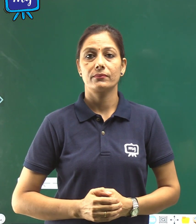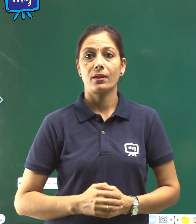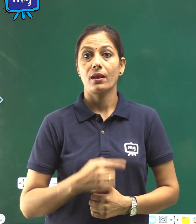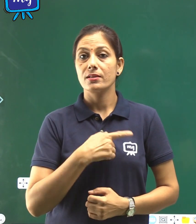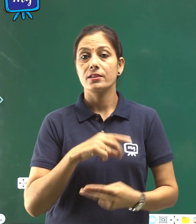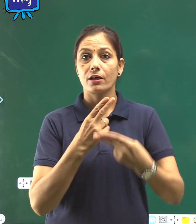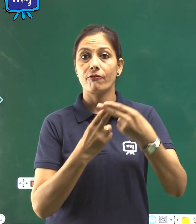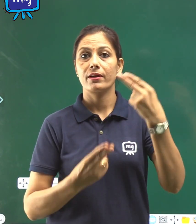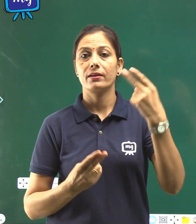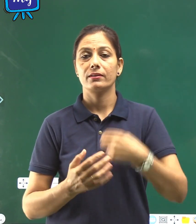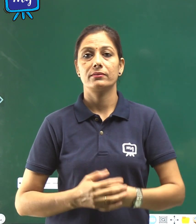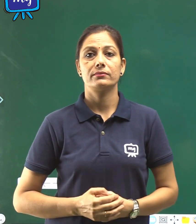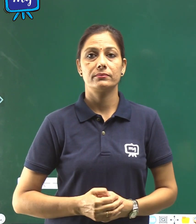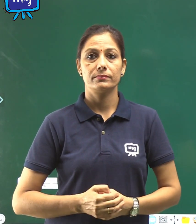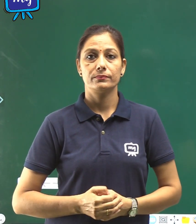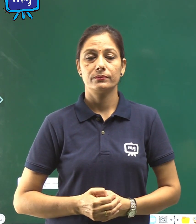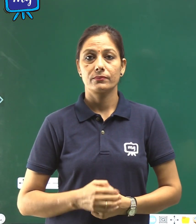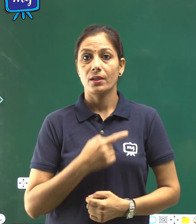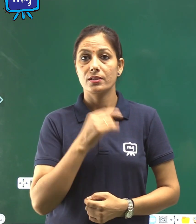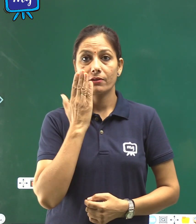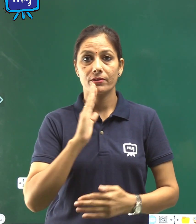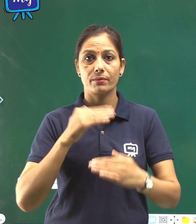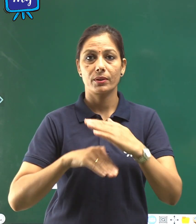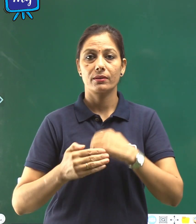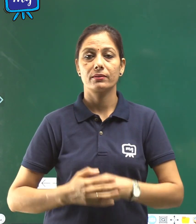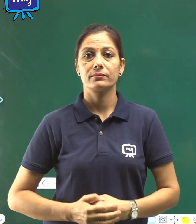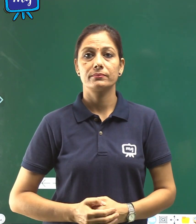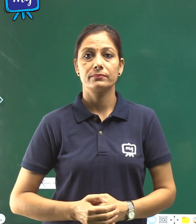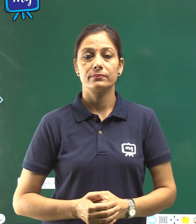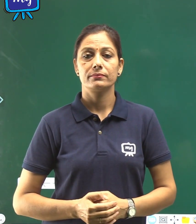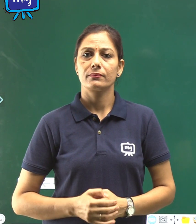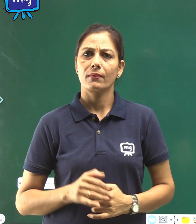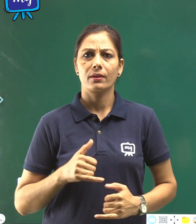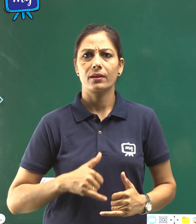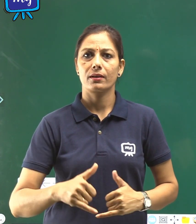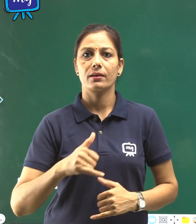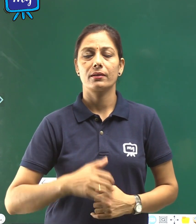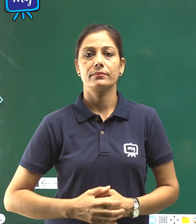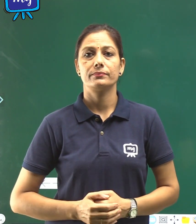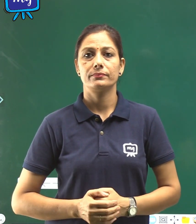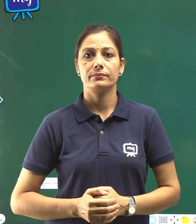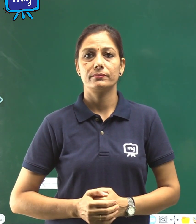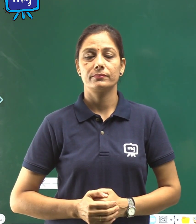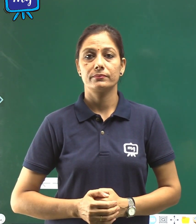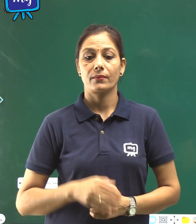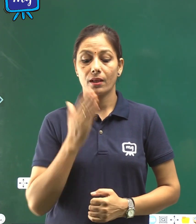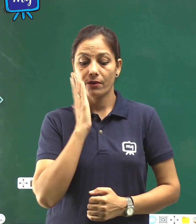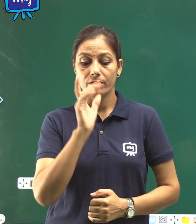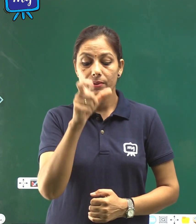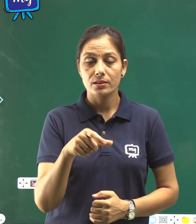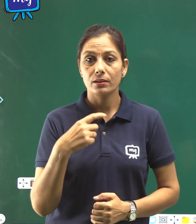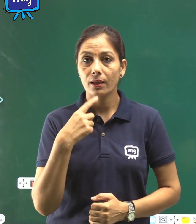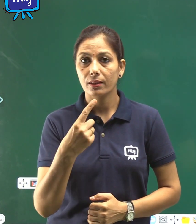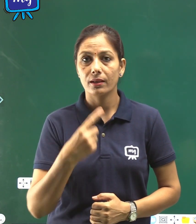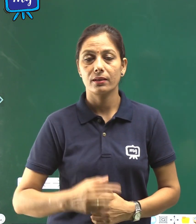इसी का वर्णन इस कविता में किया गया है। कवि कहता है कि